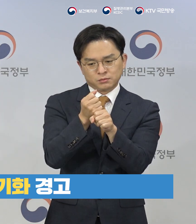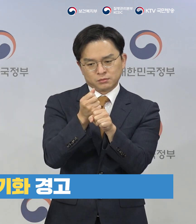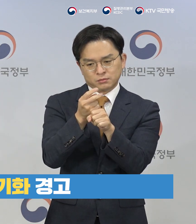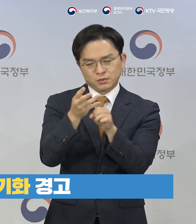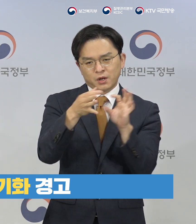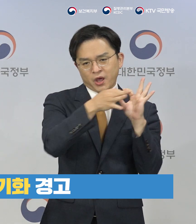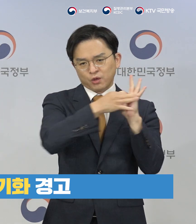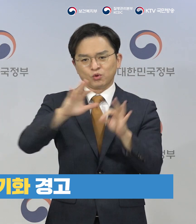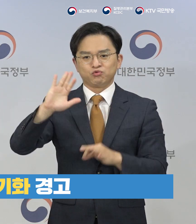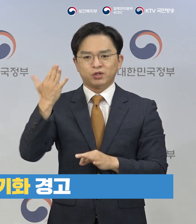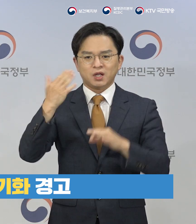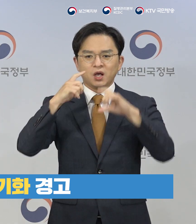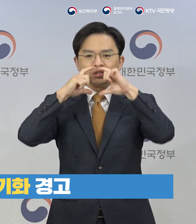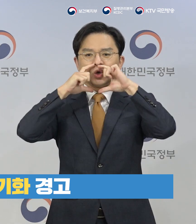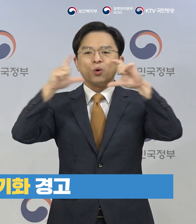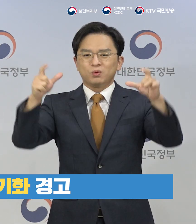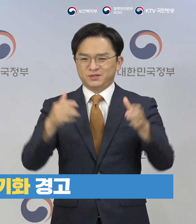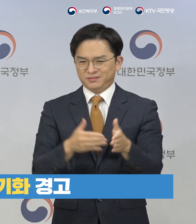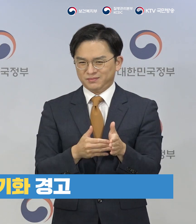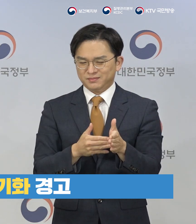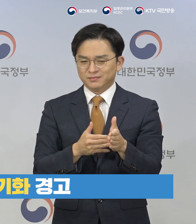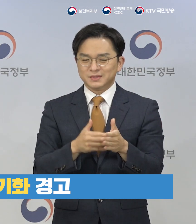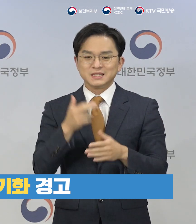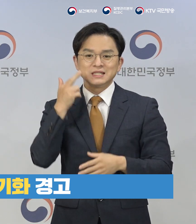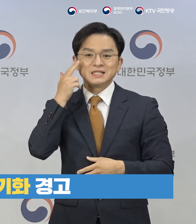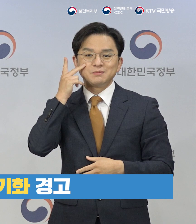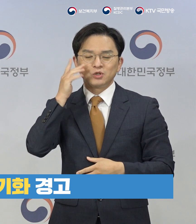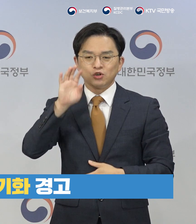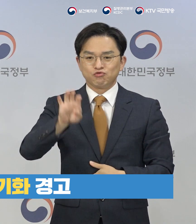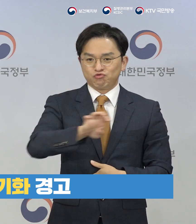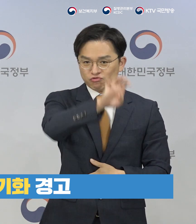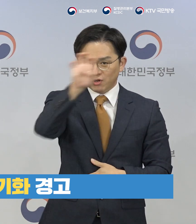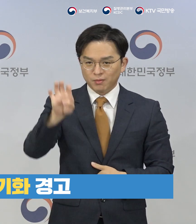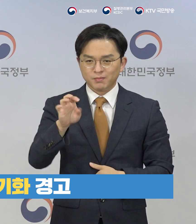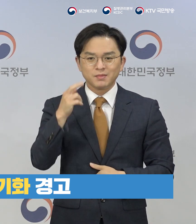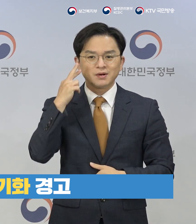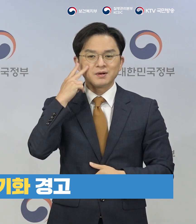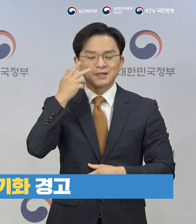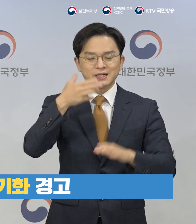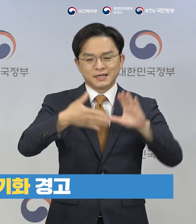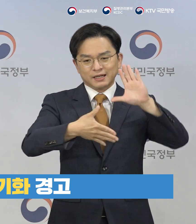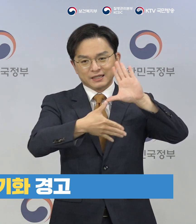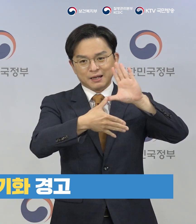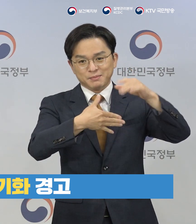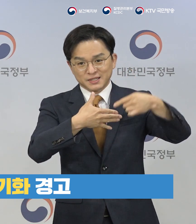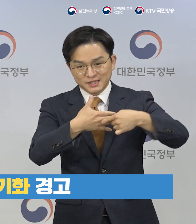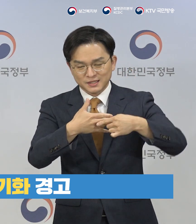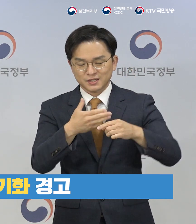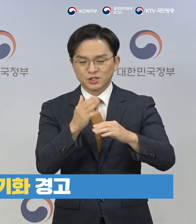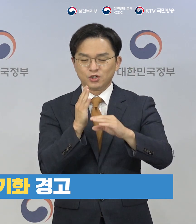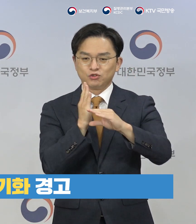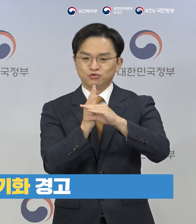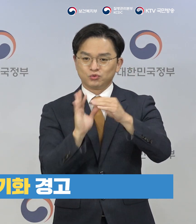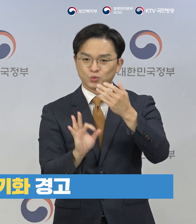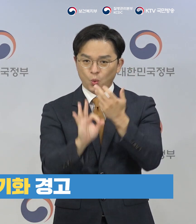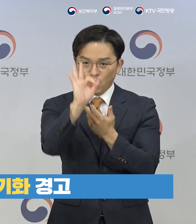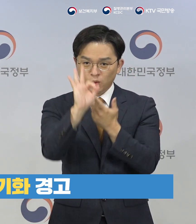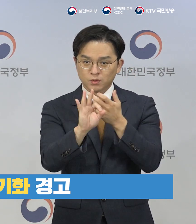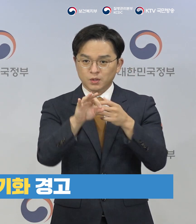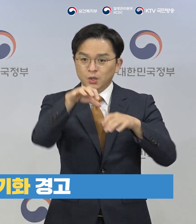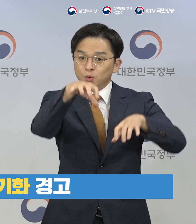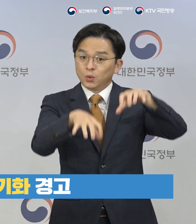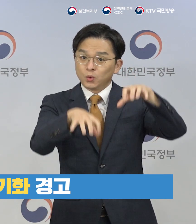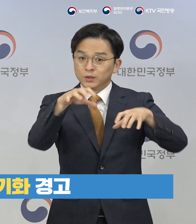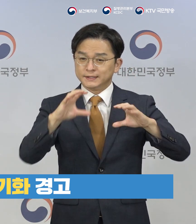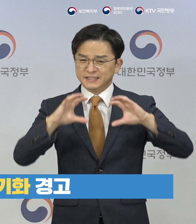긴급위원회는 대유행이 장기화될 것이라고 경고하였습니다. 미국은 물론이고 유럽, 남미, 중동